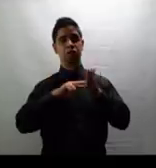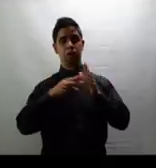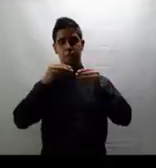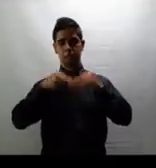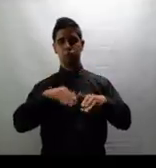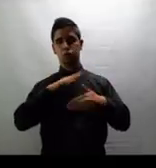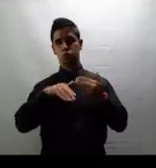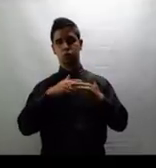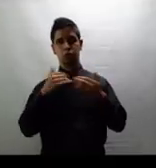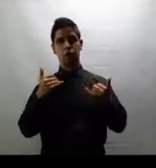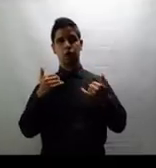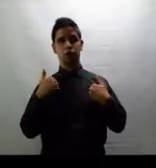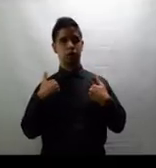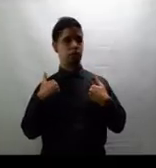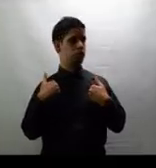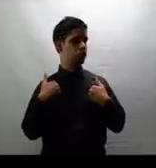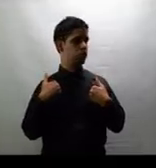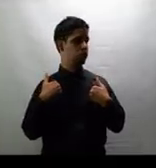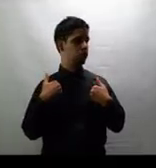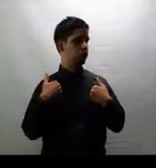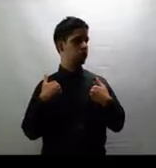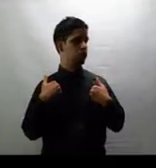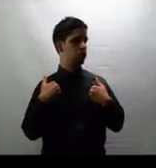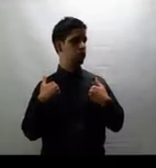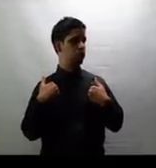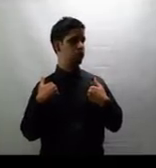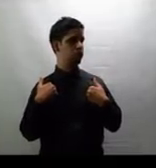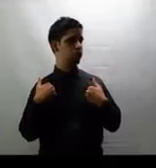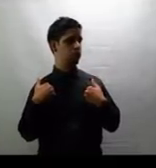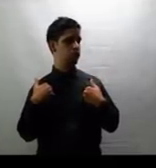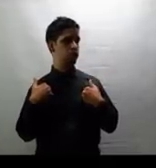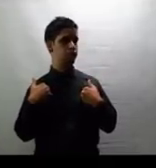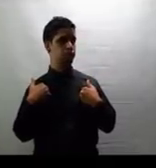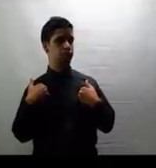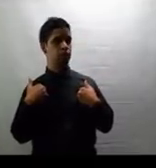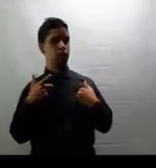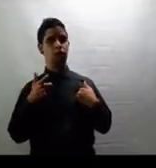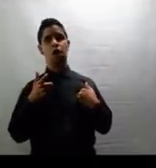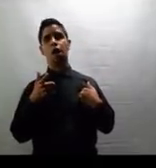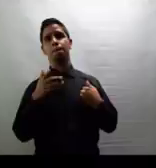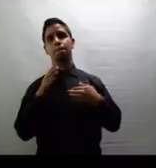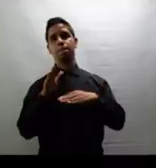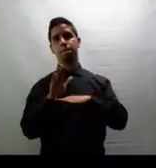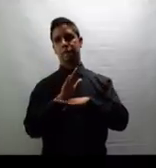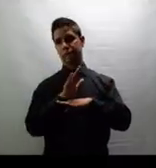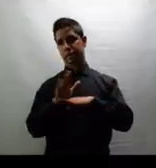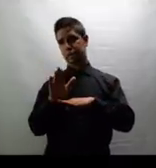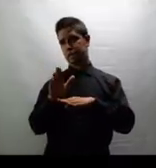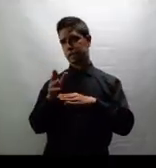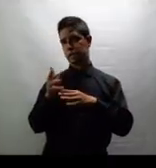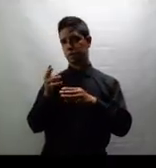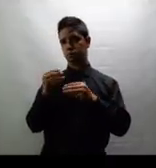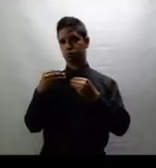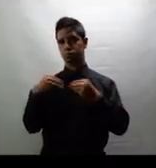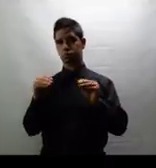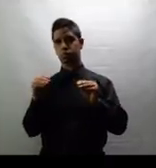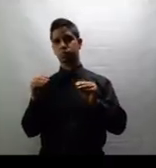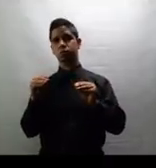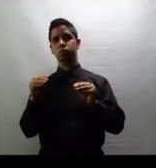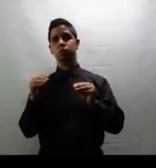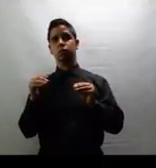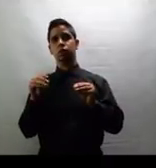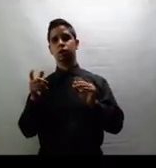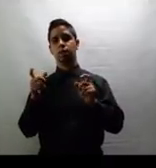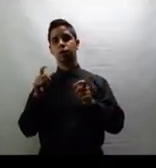todo y hoy tenemos el eso la compañía que se vendió inmediatamente de paso de